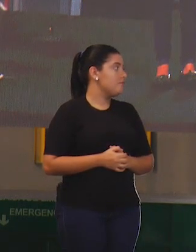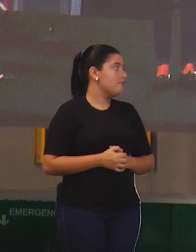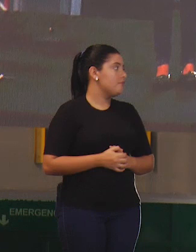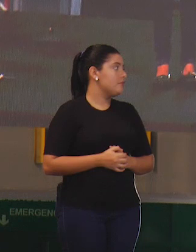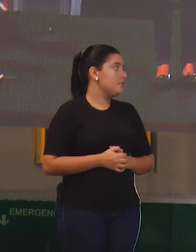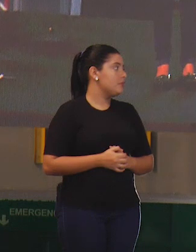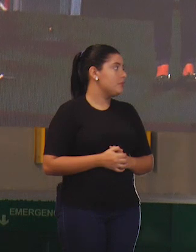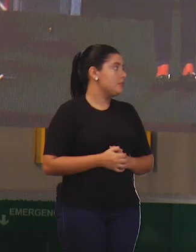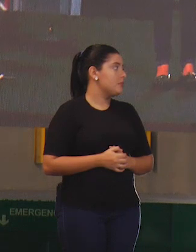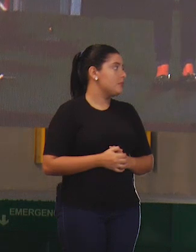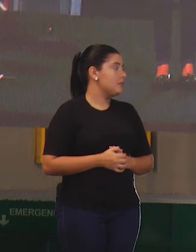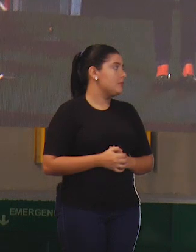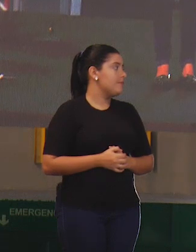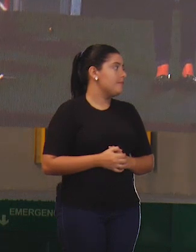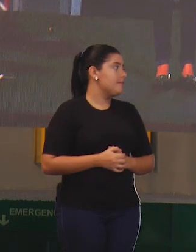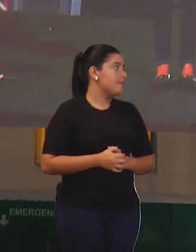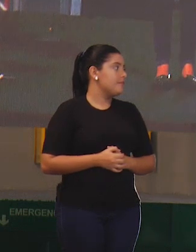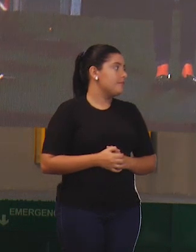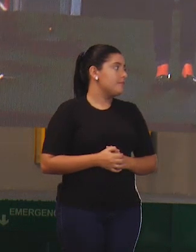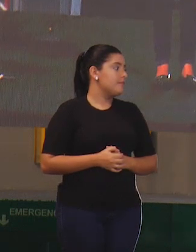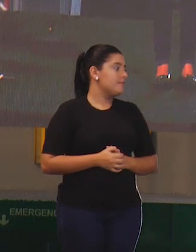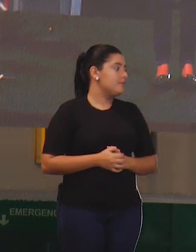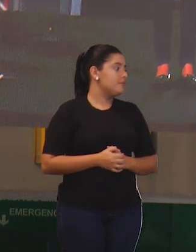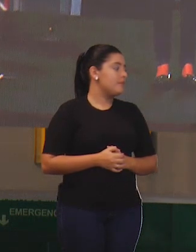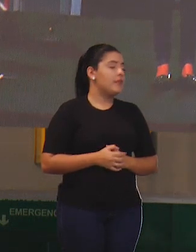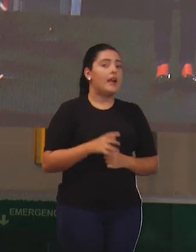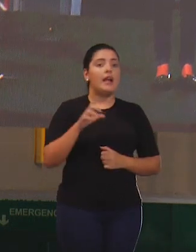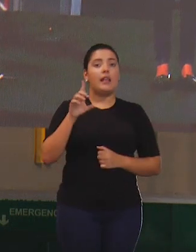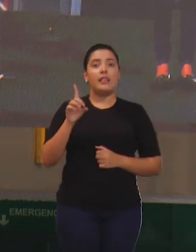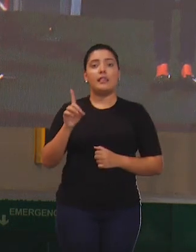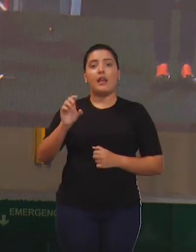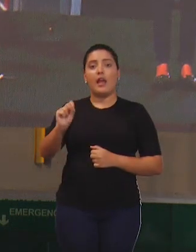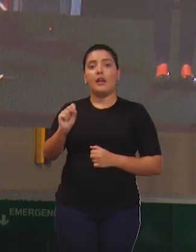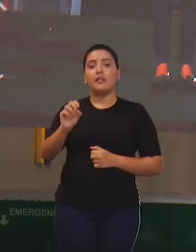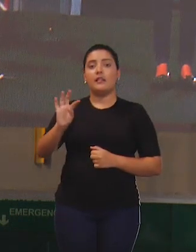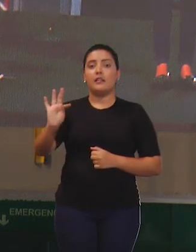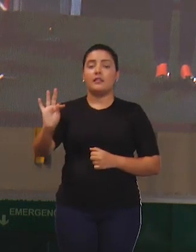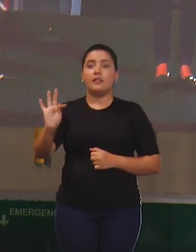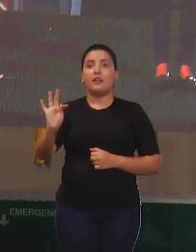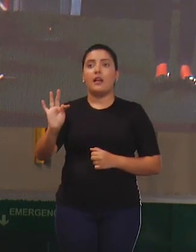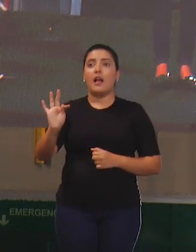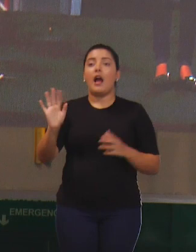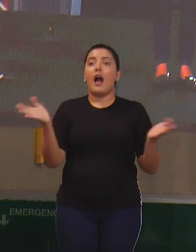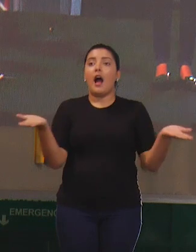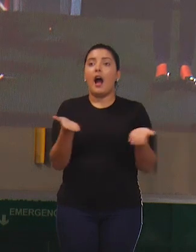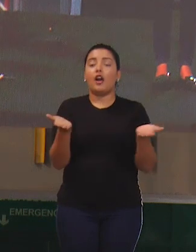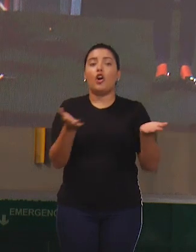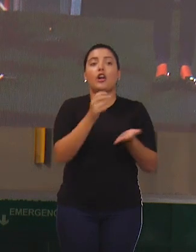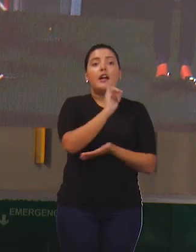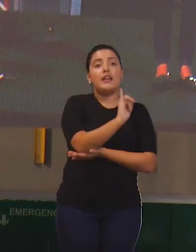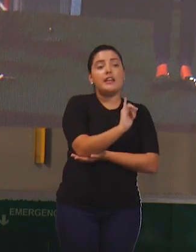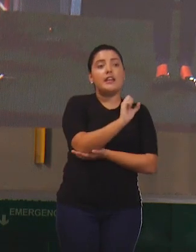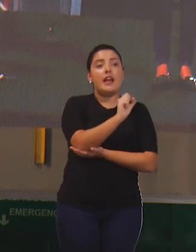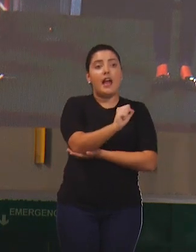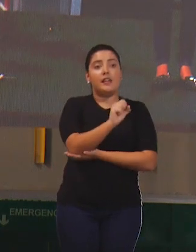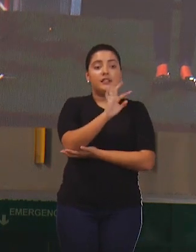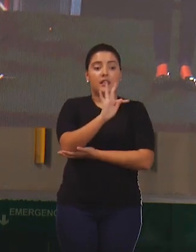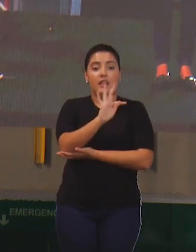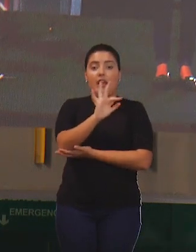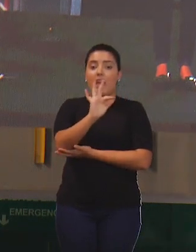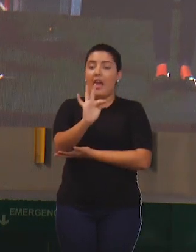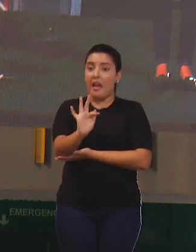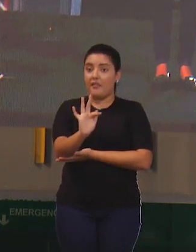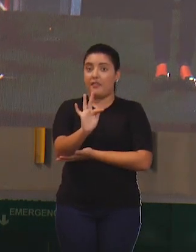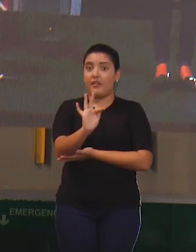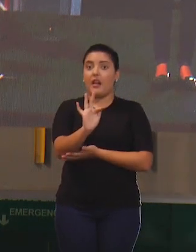Sim, obrigado, viu? A sigla DST agora é tratada como ISTS, que é infecção sexualmente transmissível.